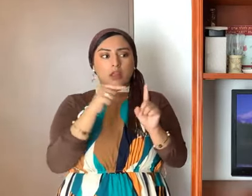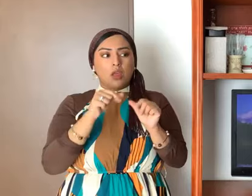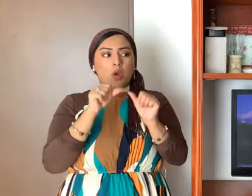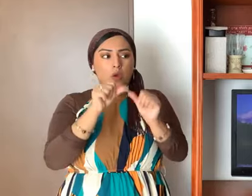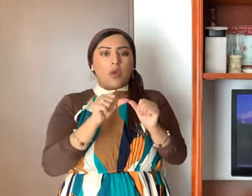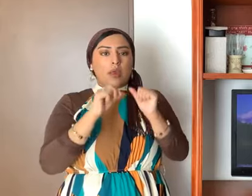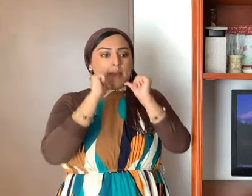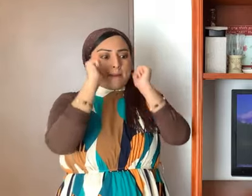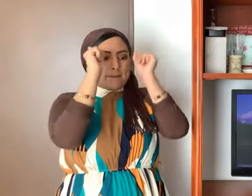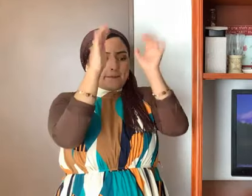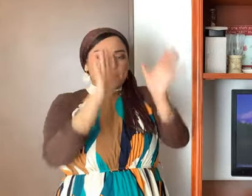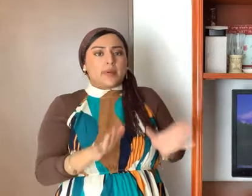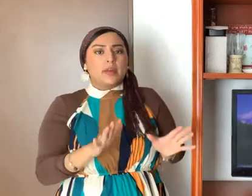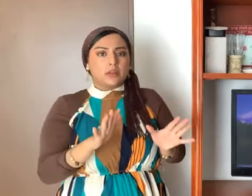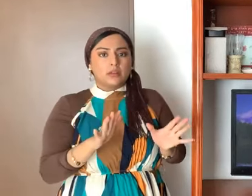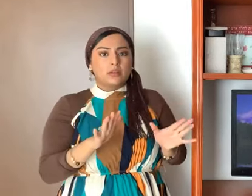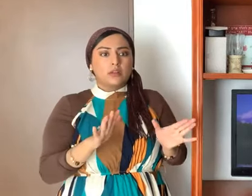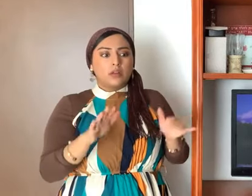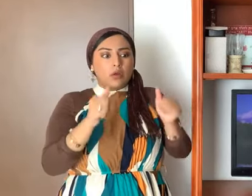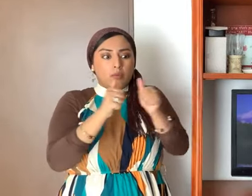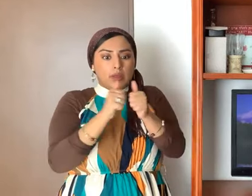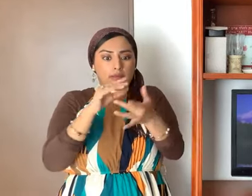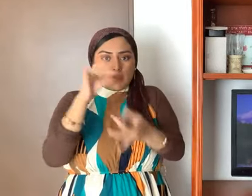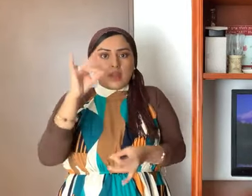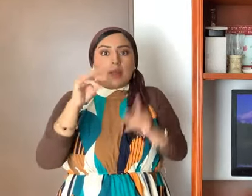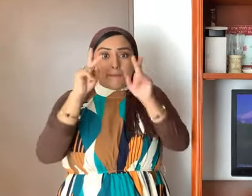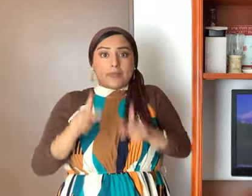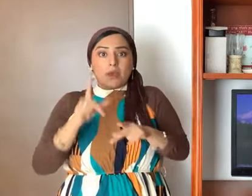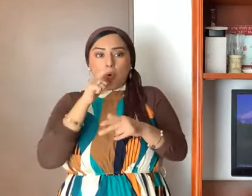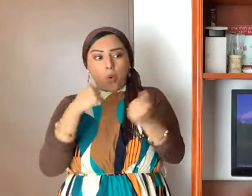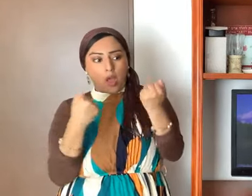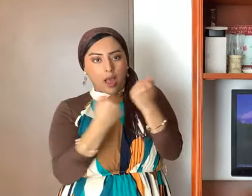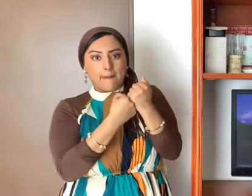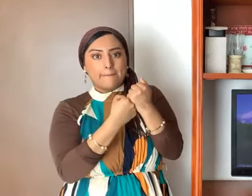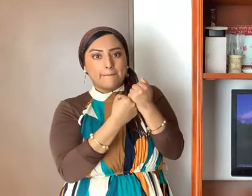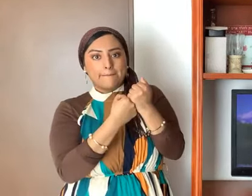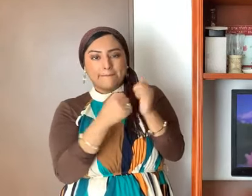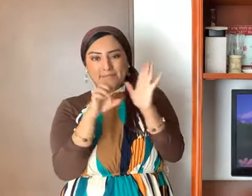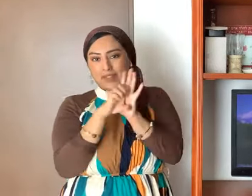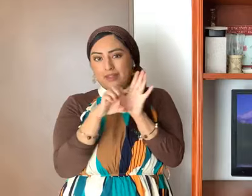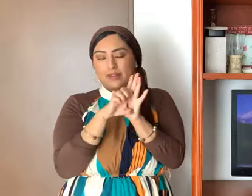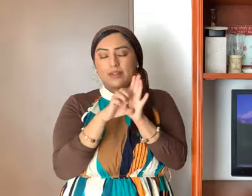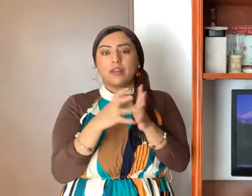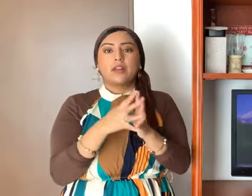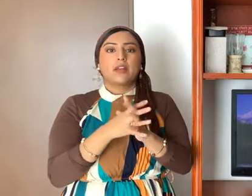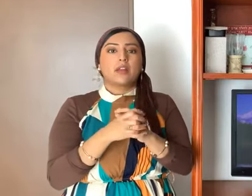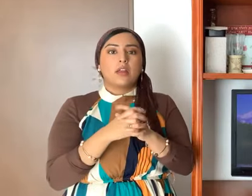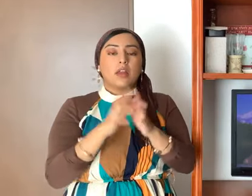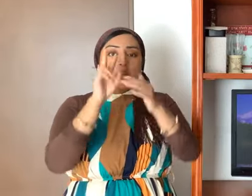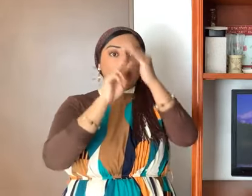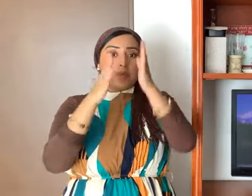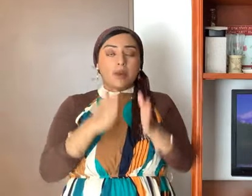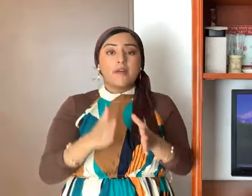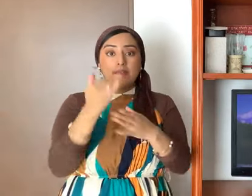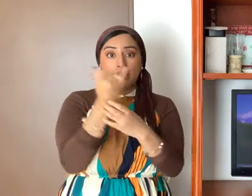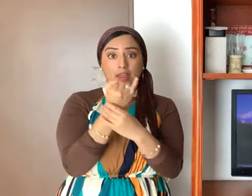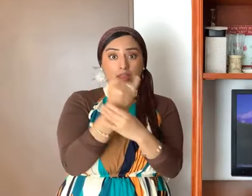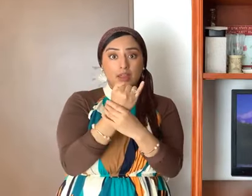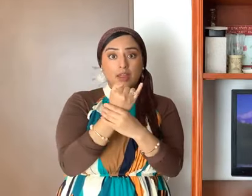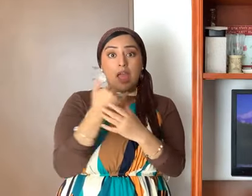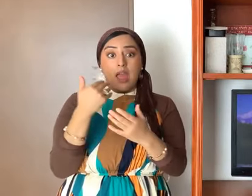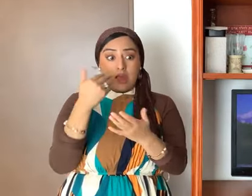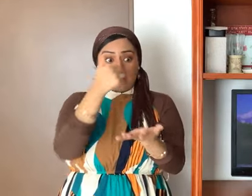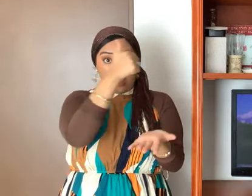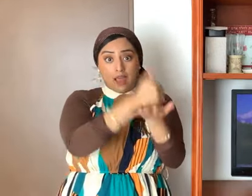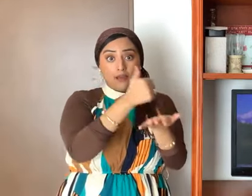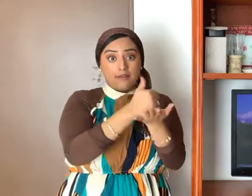han sido bendecidos con almas que los apoyan. Vamos a ponerlo, por ejemplo, en el caso del profeta Jeremías, el escriba